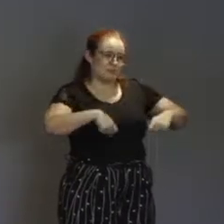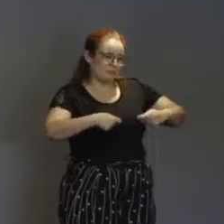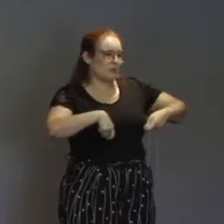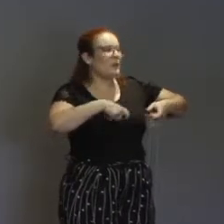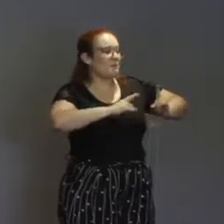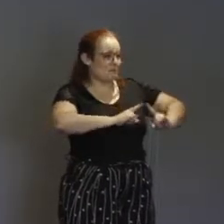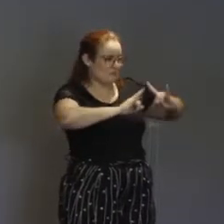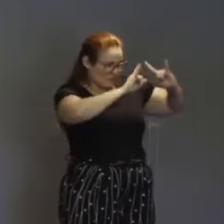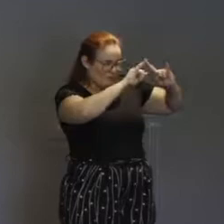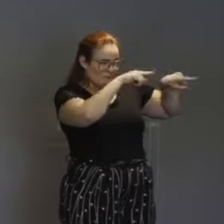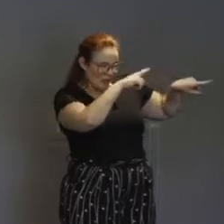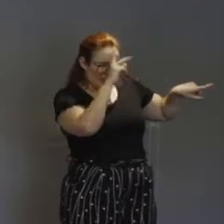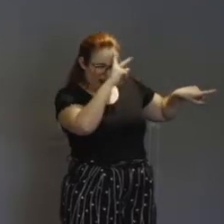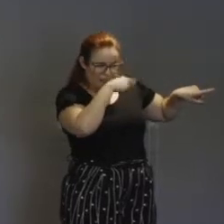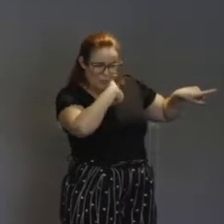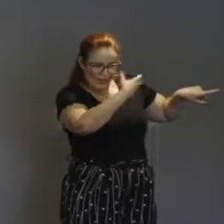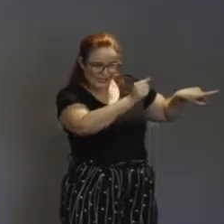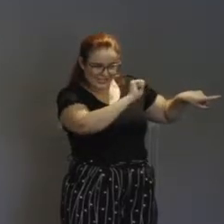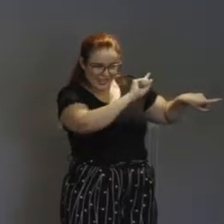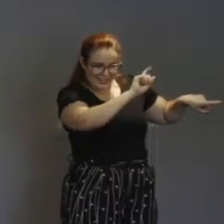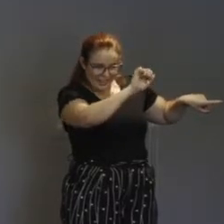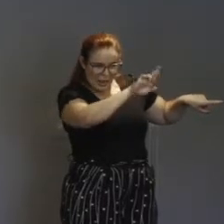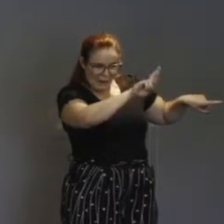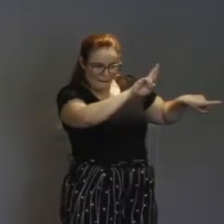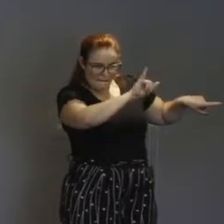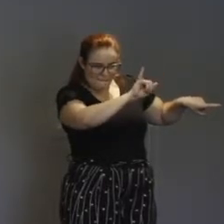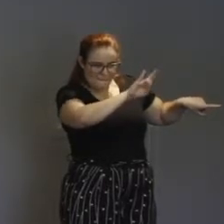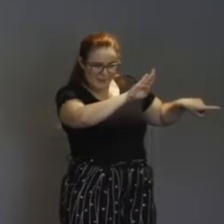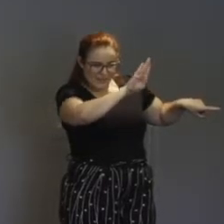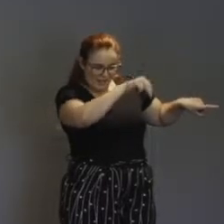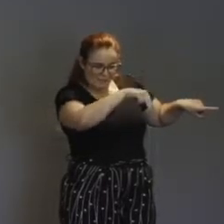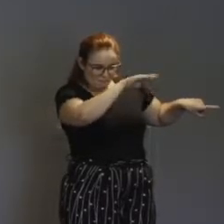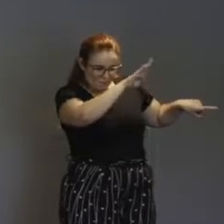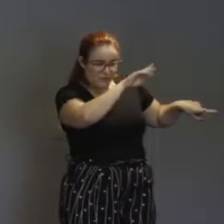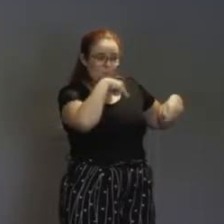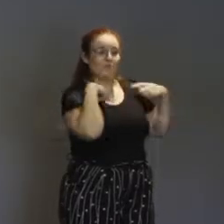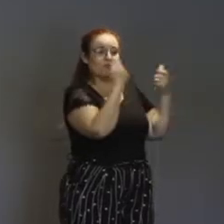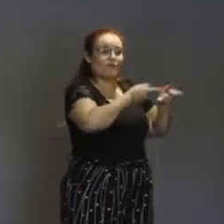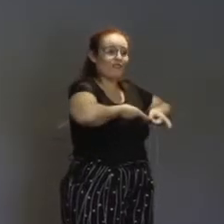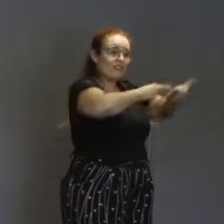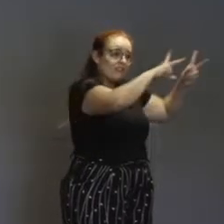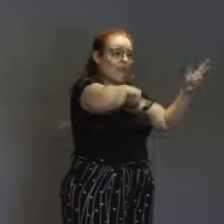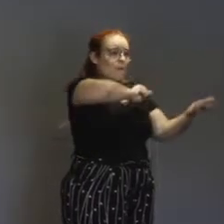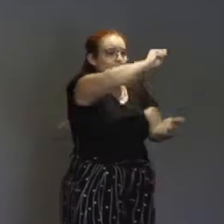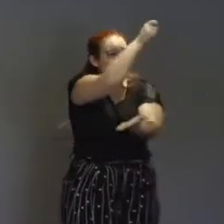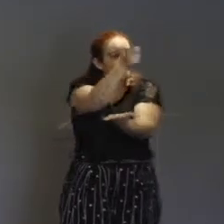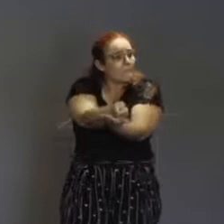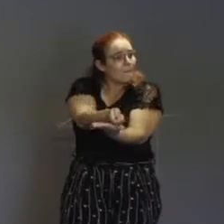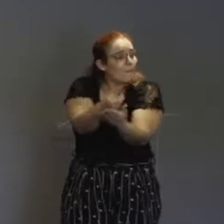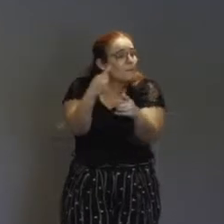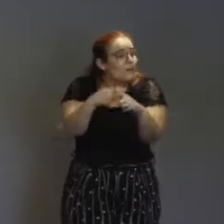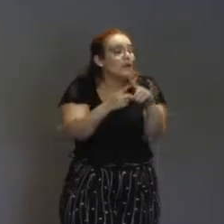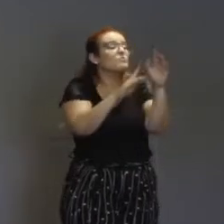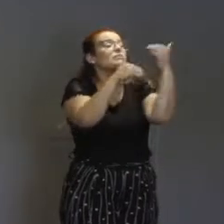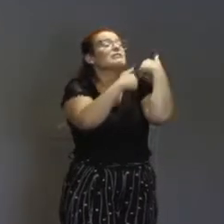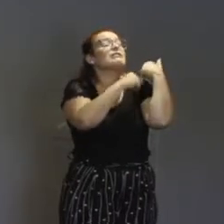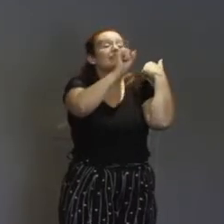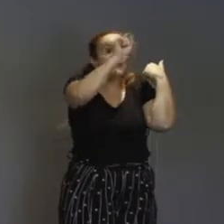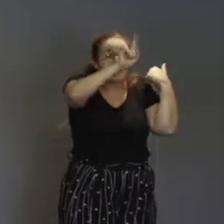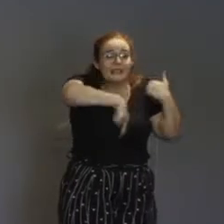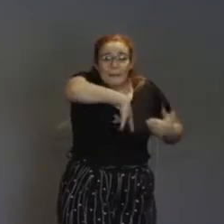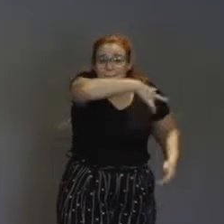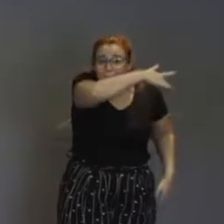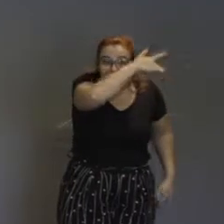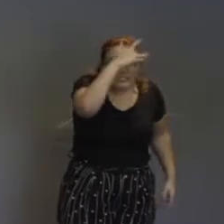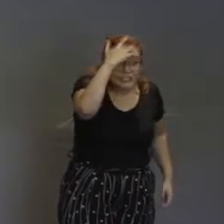aceita o Airbnb e vender para pagar isso, porque a responsabilidade é do gestor pessoa. Por isso que